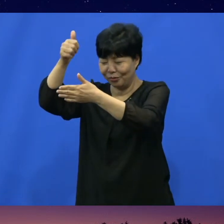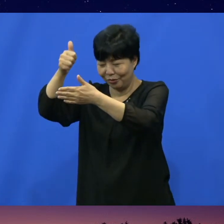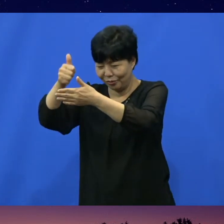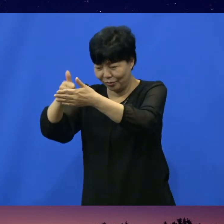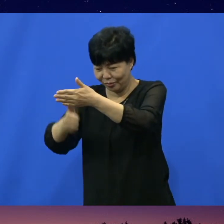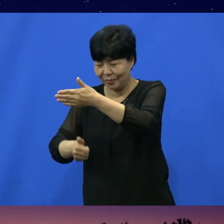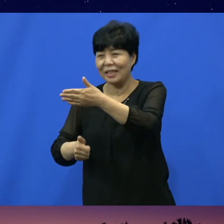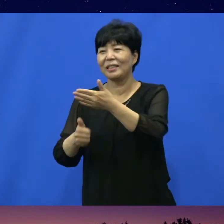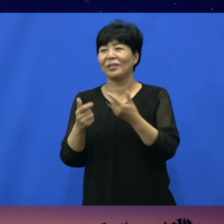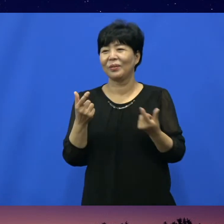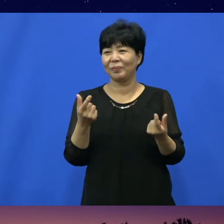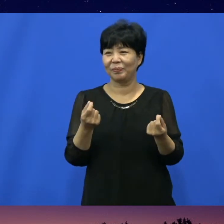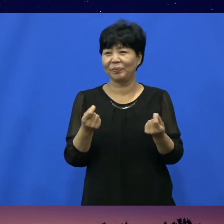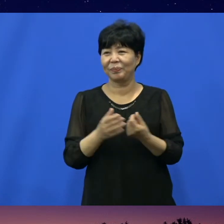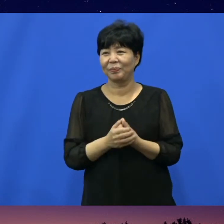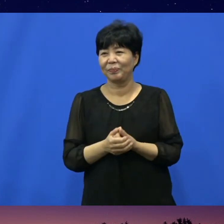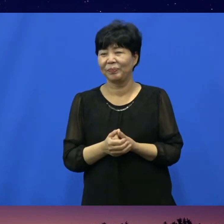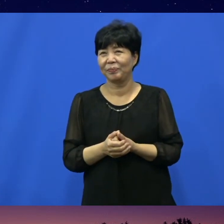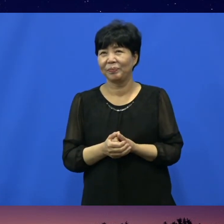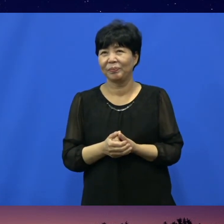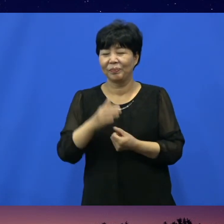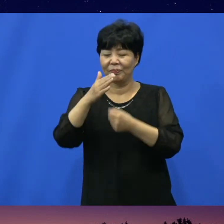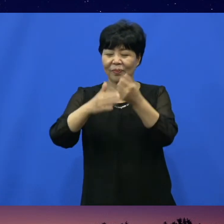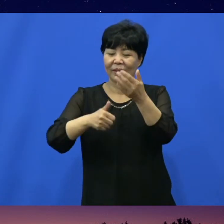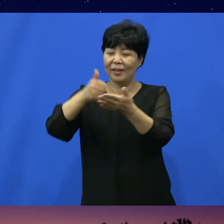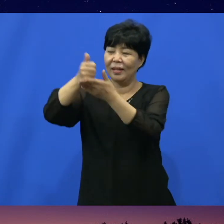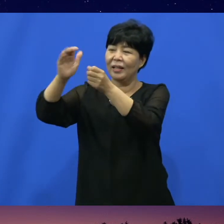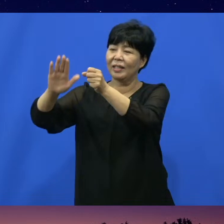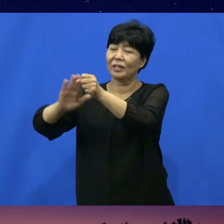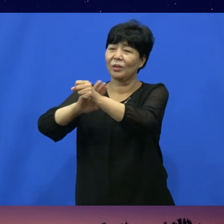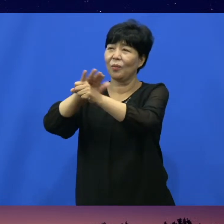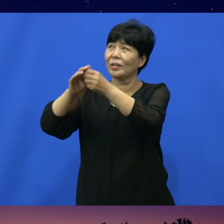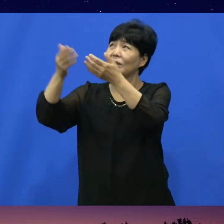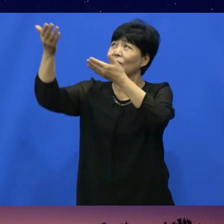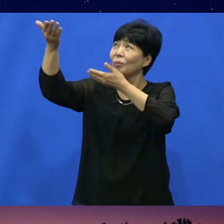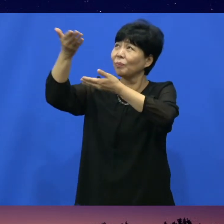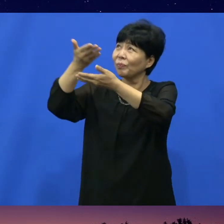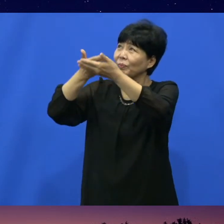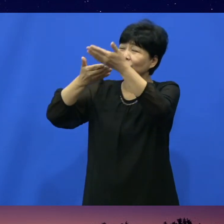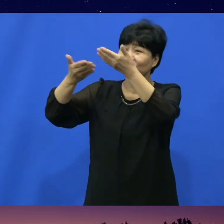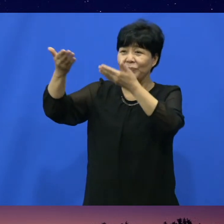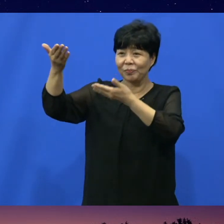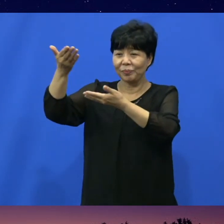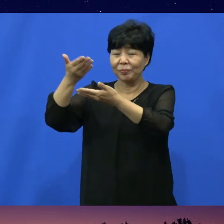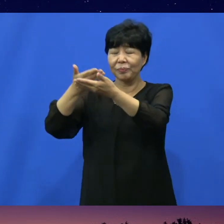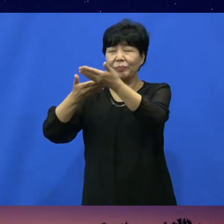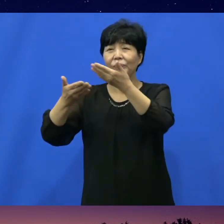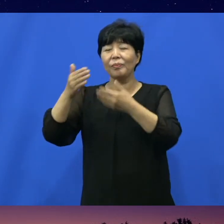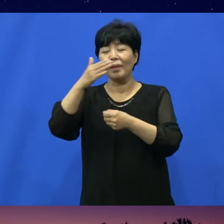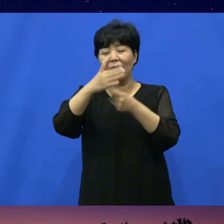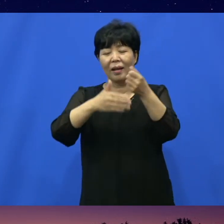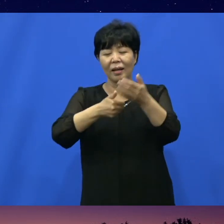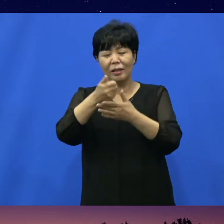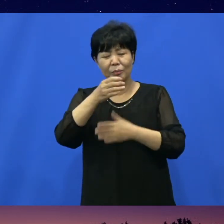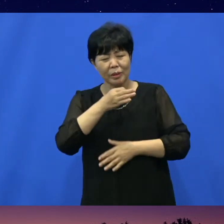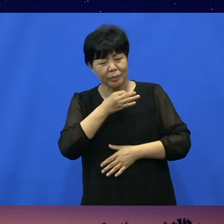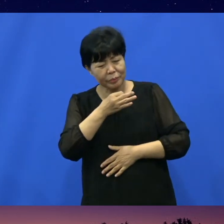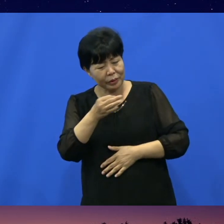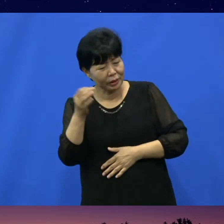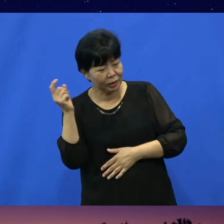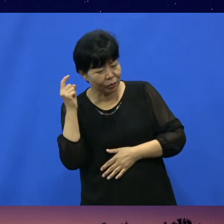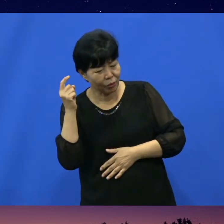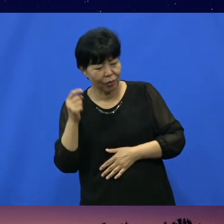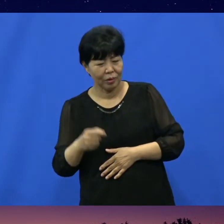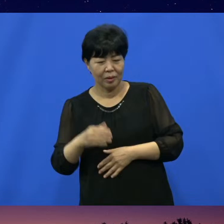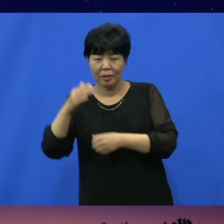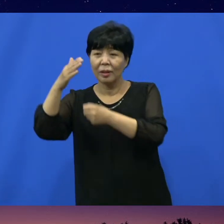기도는 딴 게 아니에요. 하나님의 사랑 안에 하나님과 교감하는 시간이에요. 하나님의 음성을 듣는 거예요. 무슨 음성? 내가